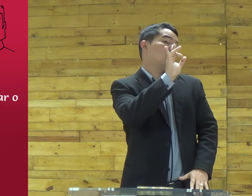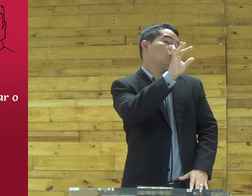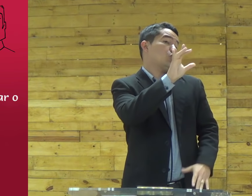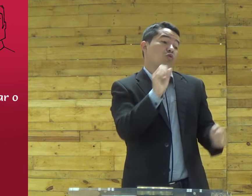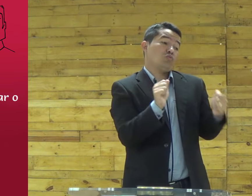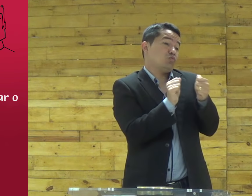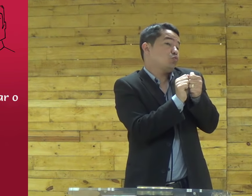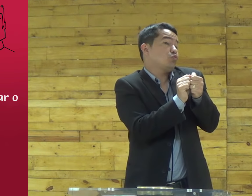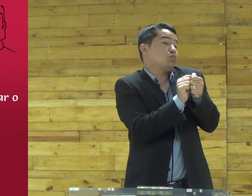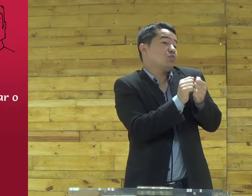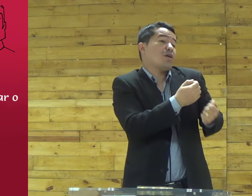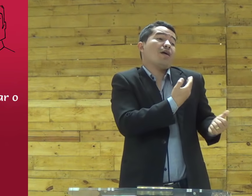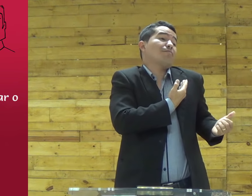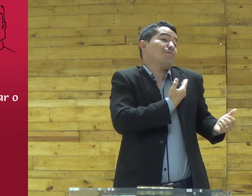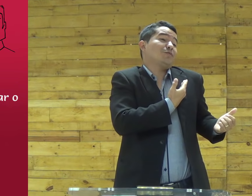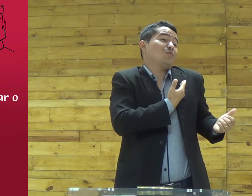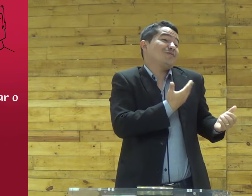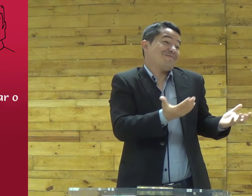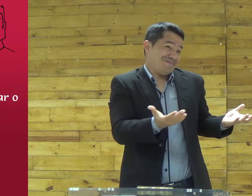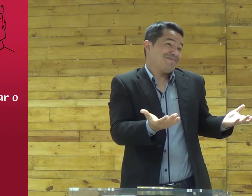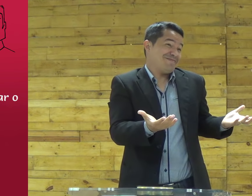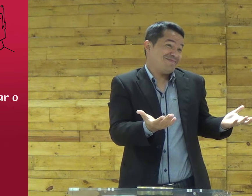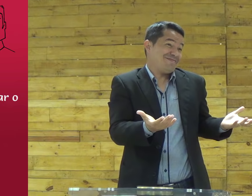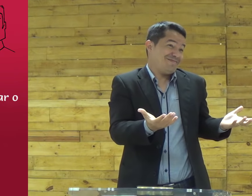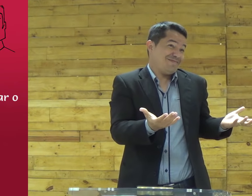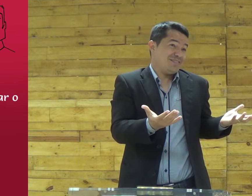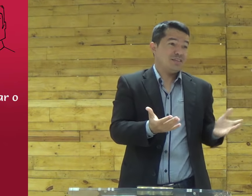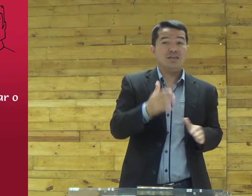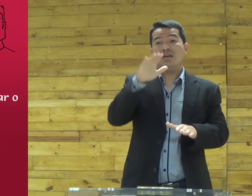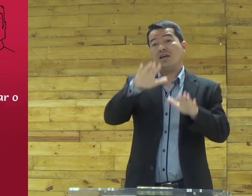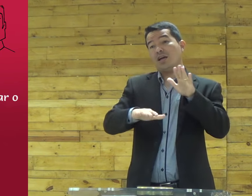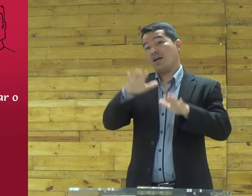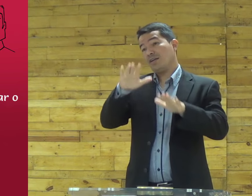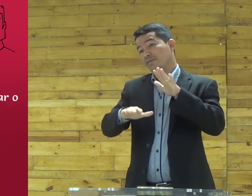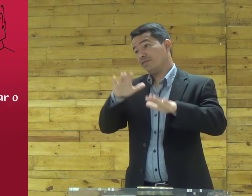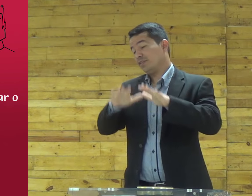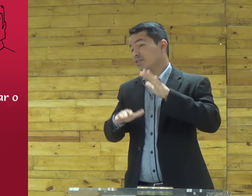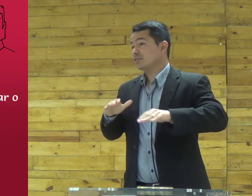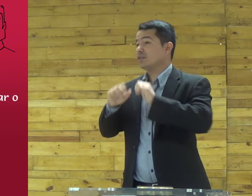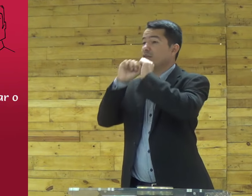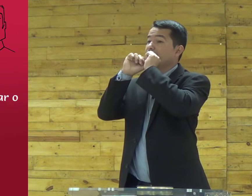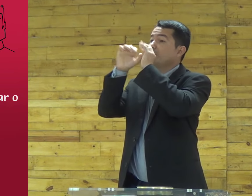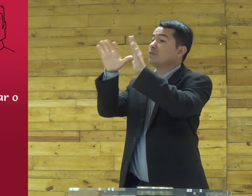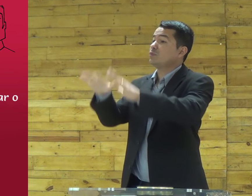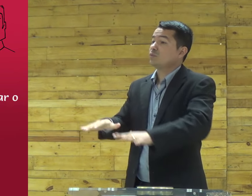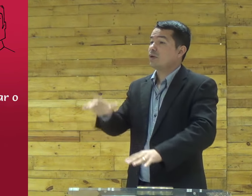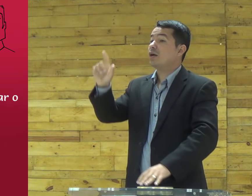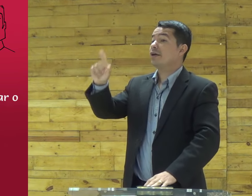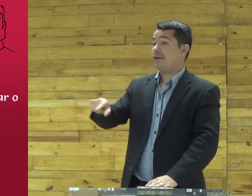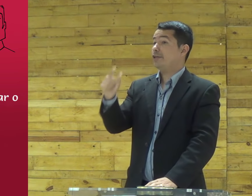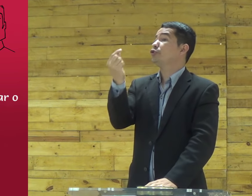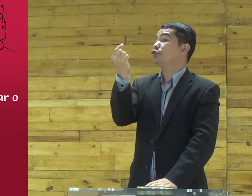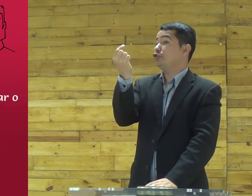Às vezes abençoar significa apenas estar junto, sabe? amigo, ser amigo, às vezes